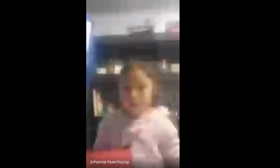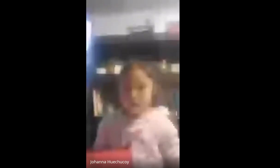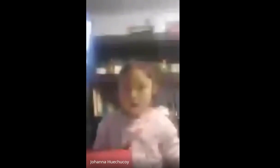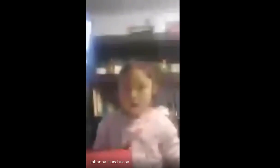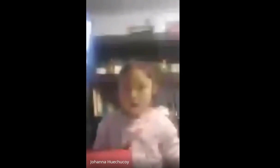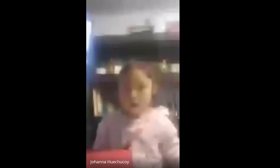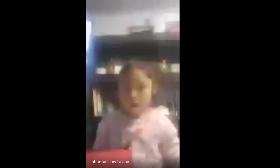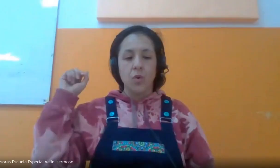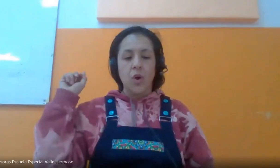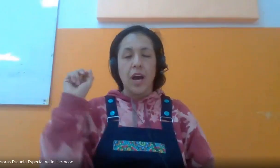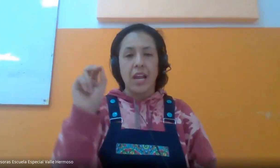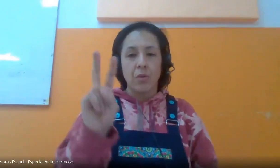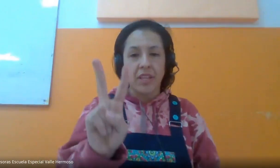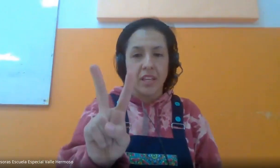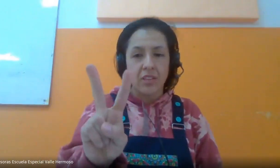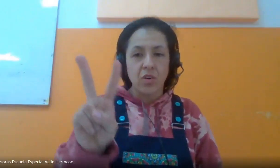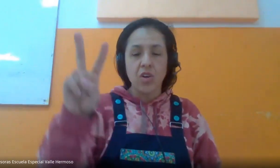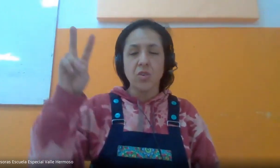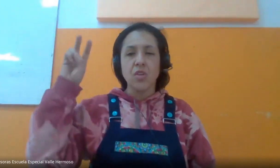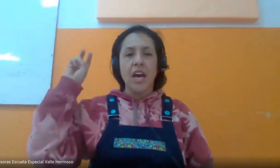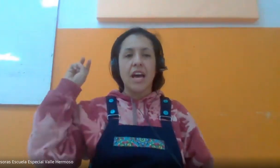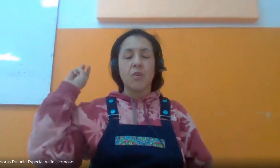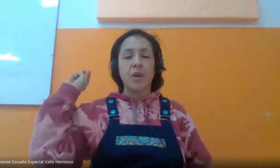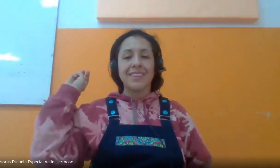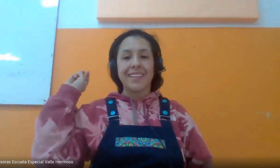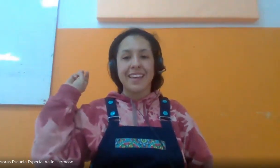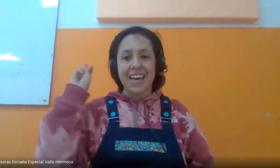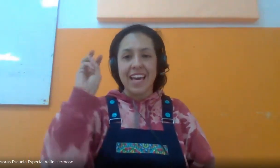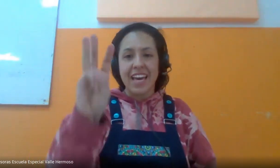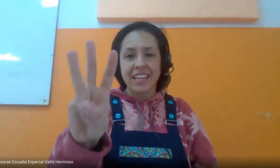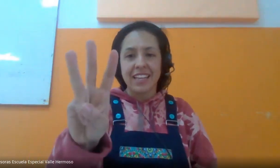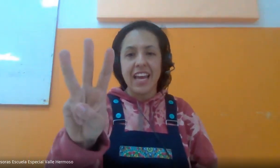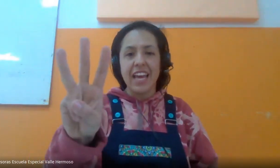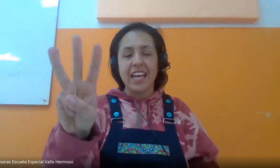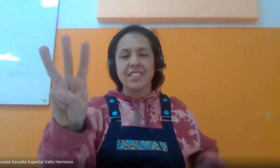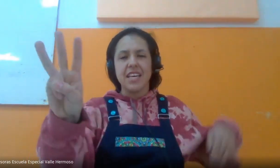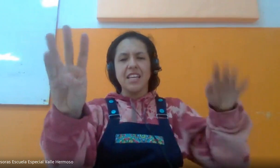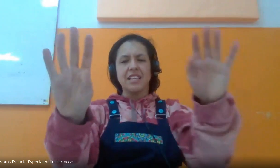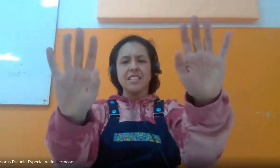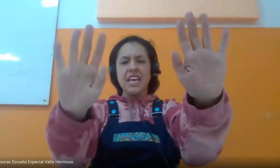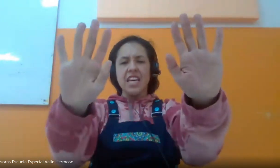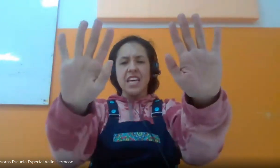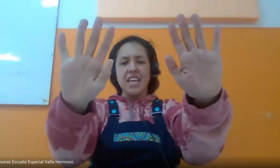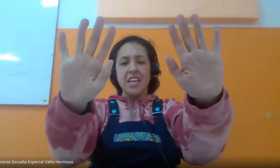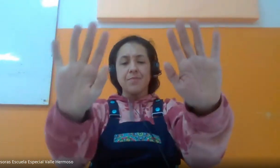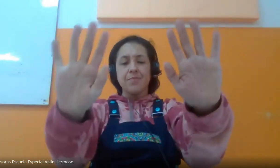De uno, a la cuenta de dos, a la cuenta de tres. Y dice así: